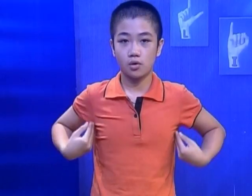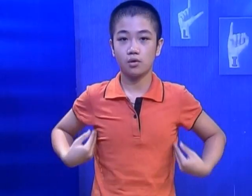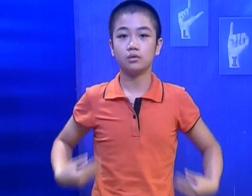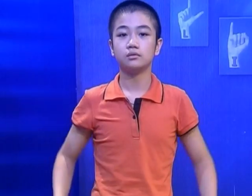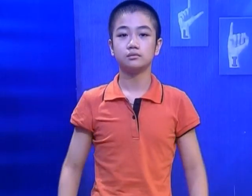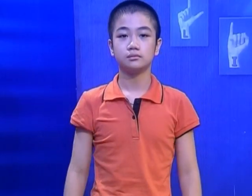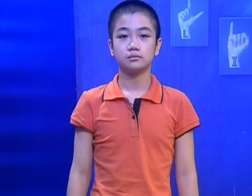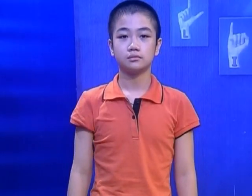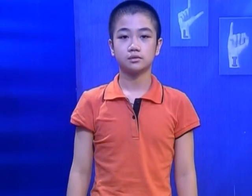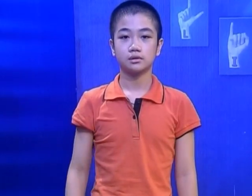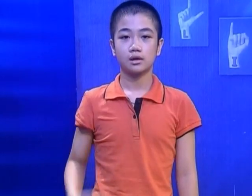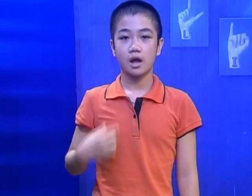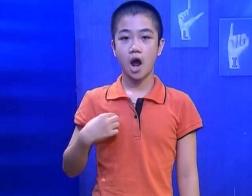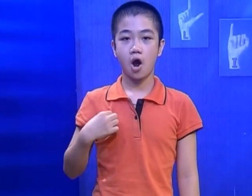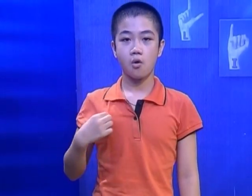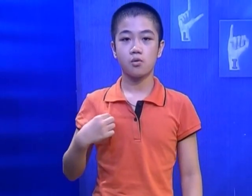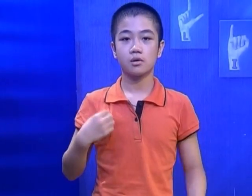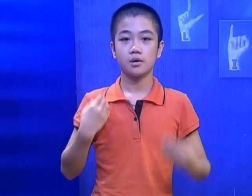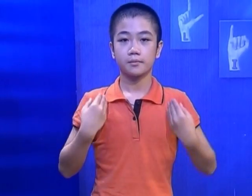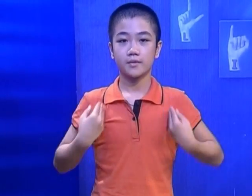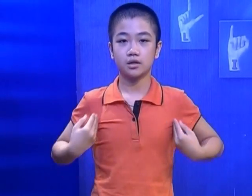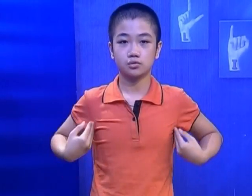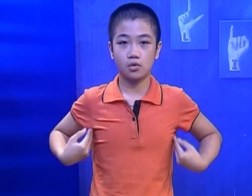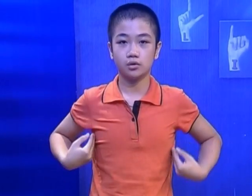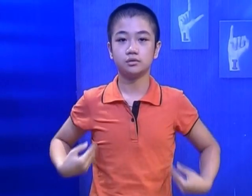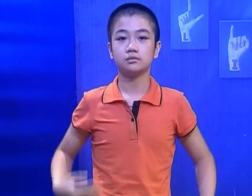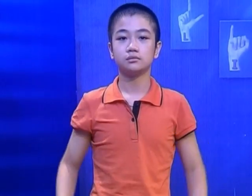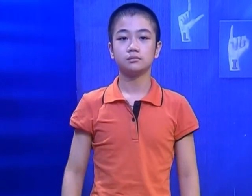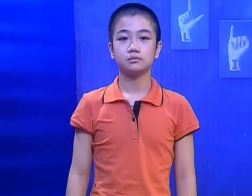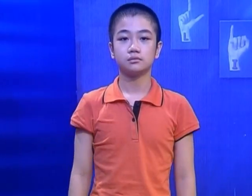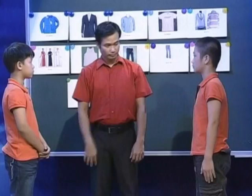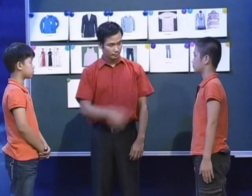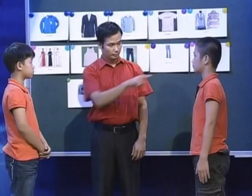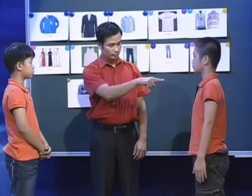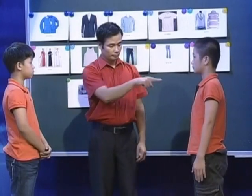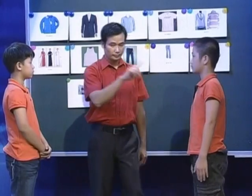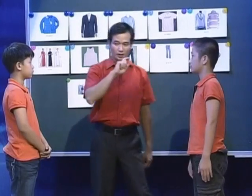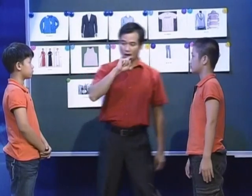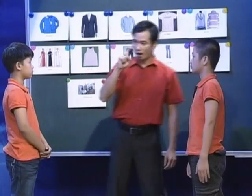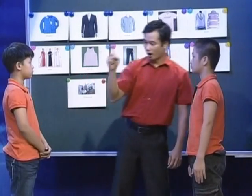À, đây là áo ba lỗ. Chúng ta cùng ôn lại ký hiệu áo ba lỗ với bạn nhé.